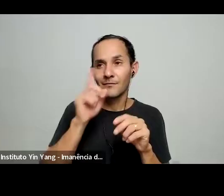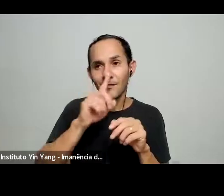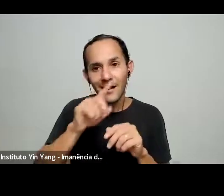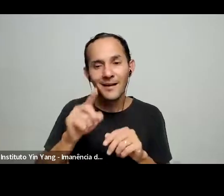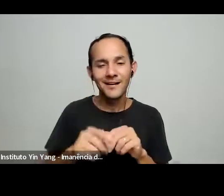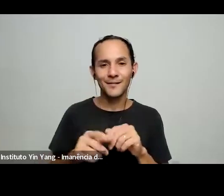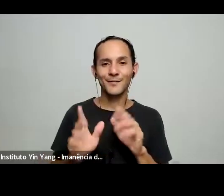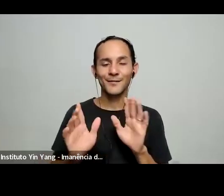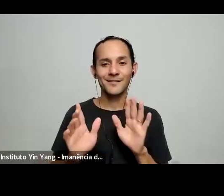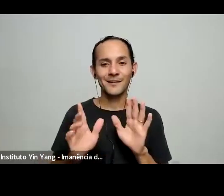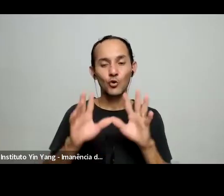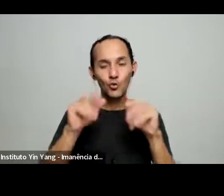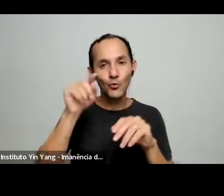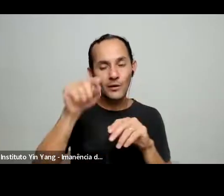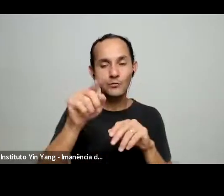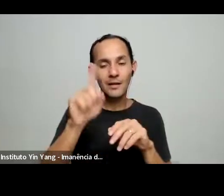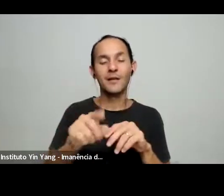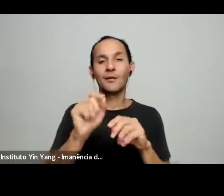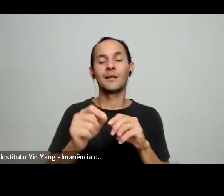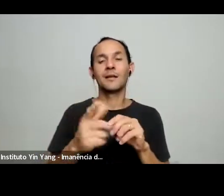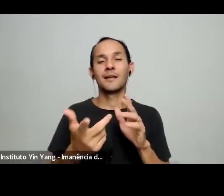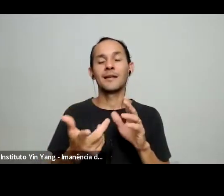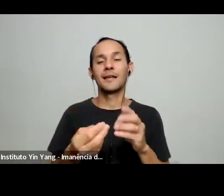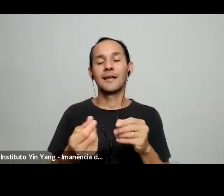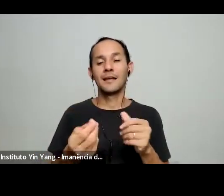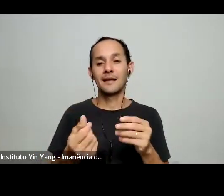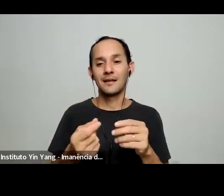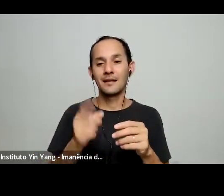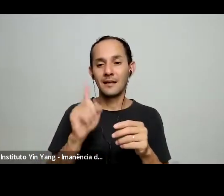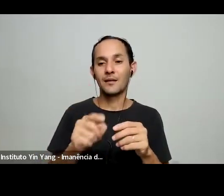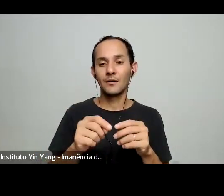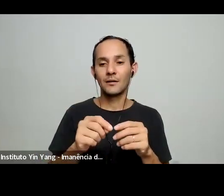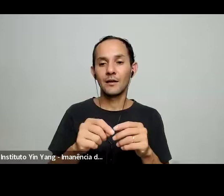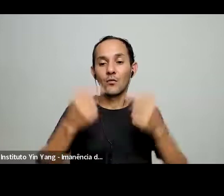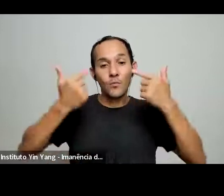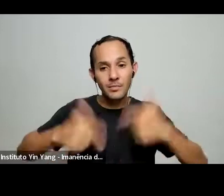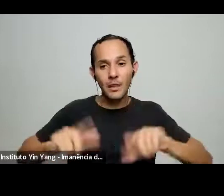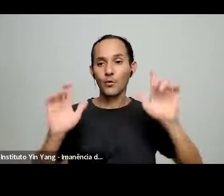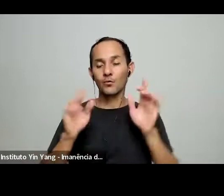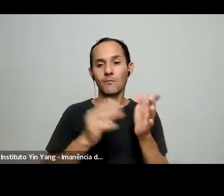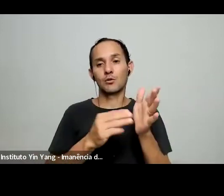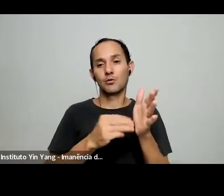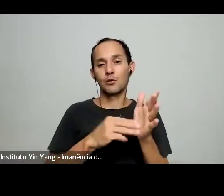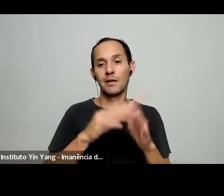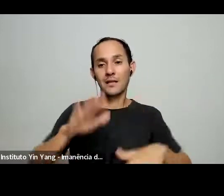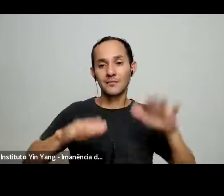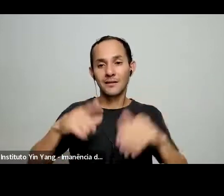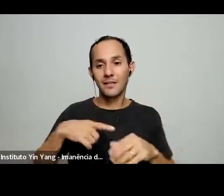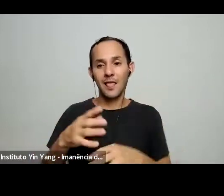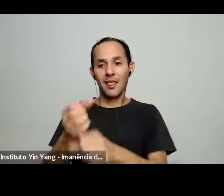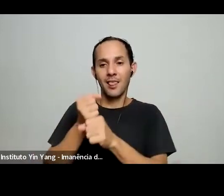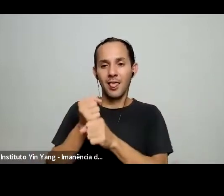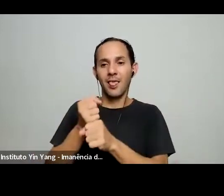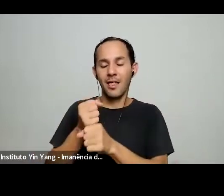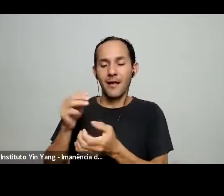Tudo isso é para garantir, né, o máximo de neutralidade metodológica, né? Às vezes a gente tem um apego com uma